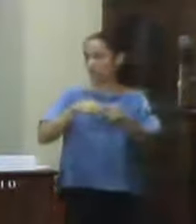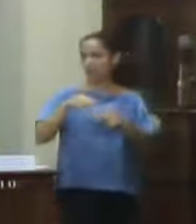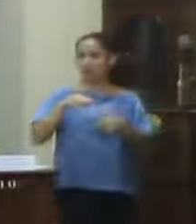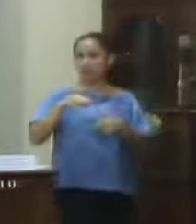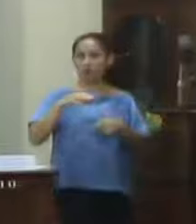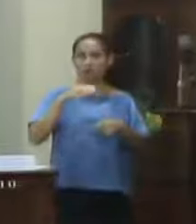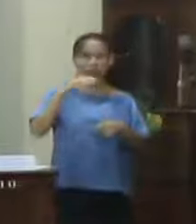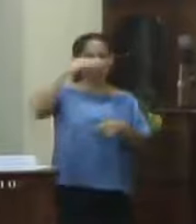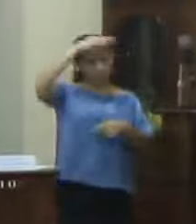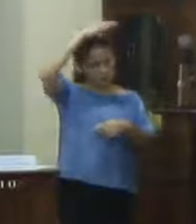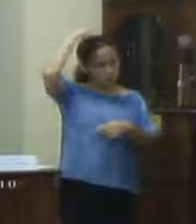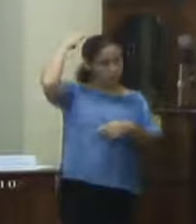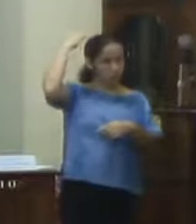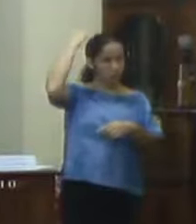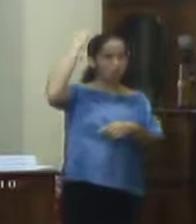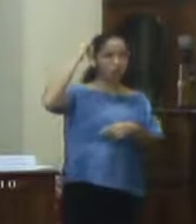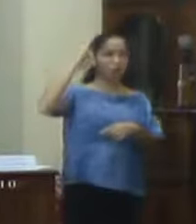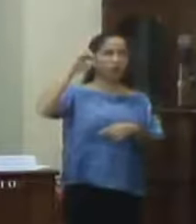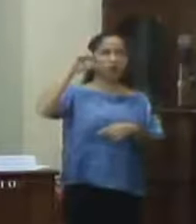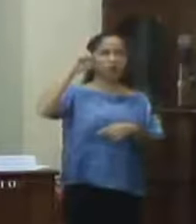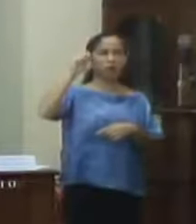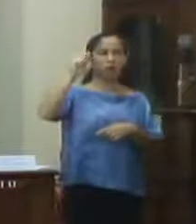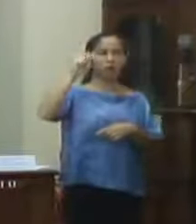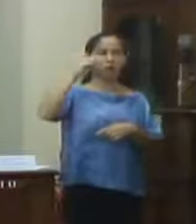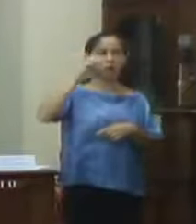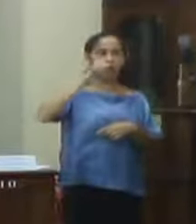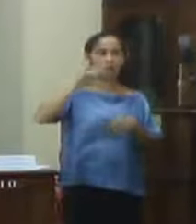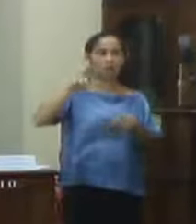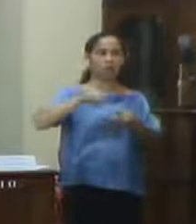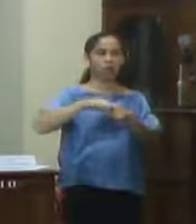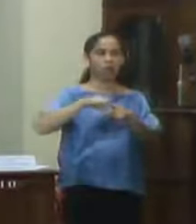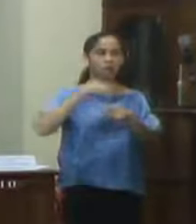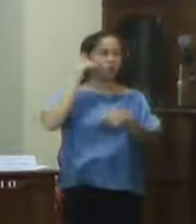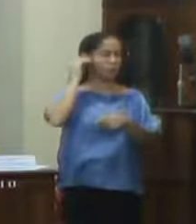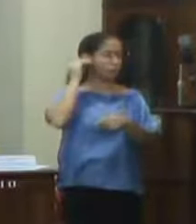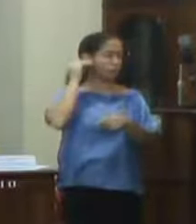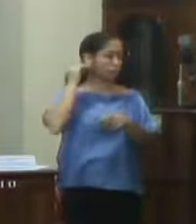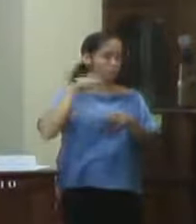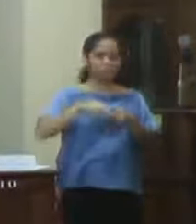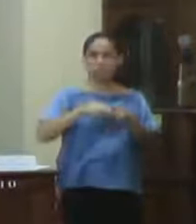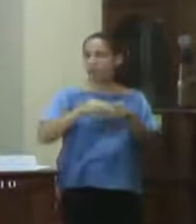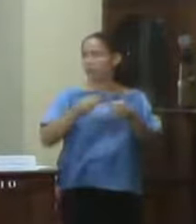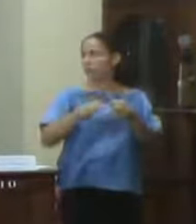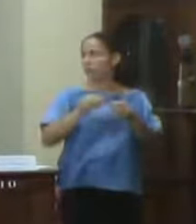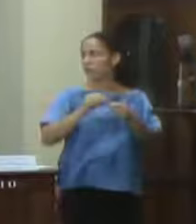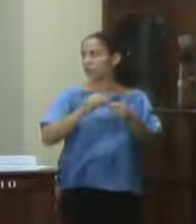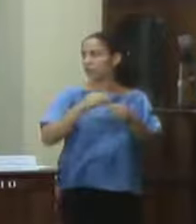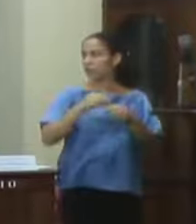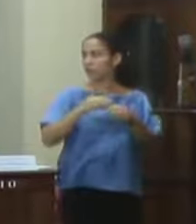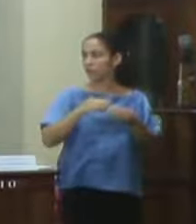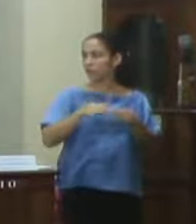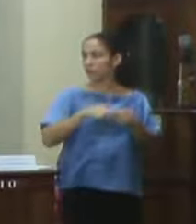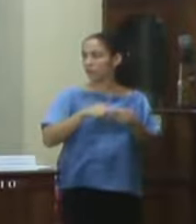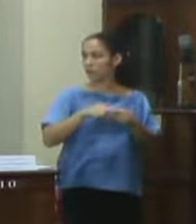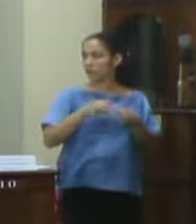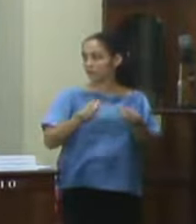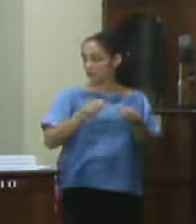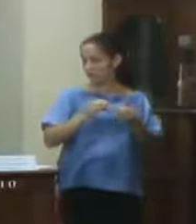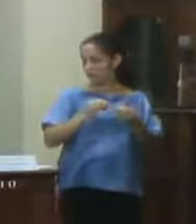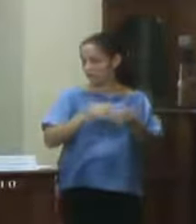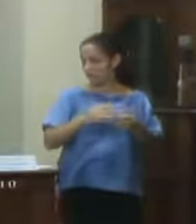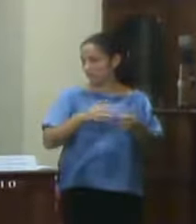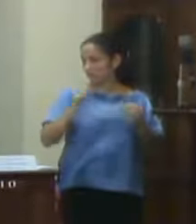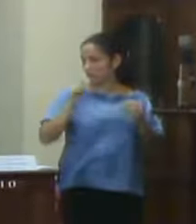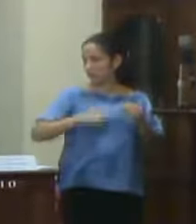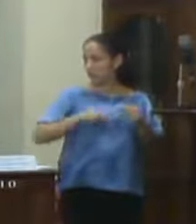Santa Casa de Misericórdia da cidade do Rio Preto. Parágrafo 3º. Os objetivos específicos do termo de cooperação ou convênio, bem